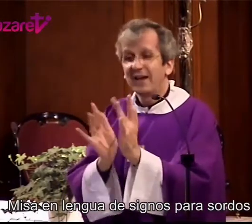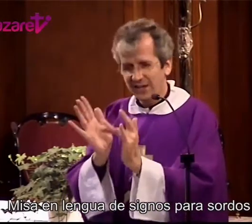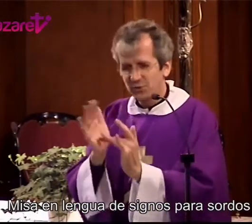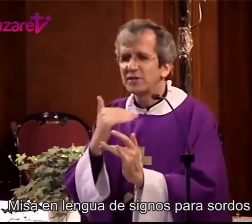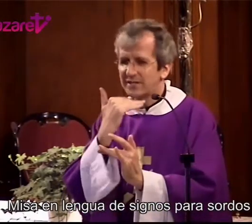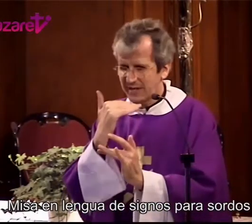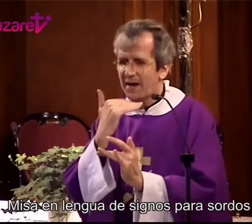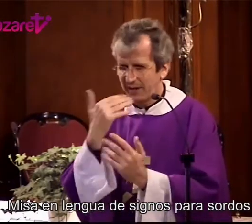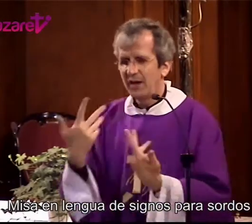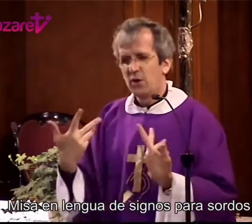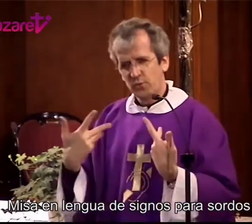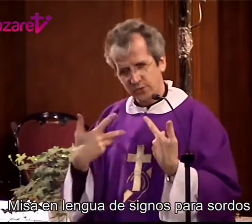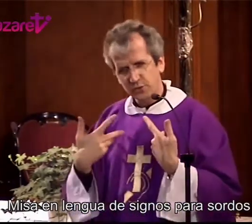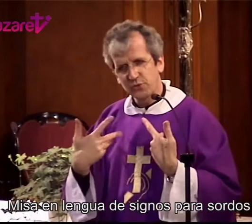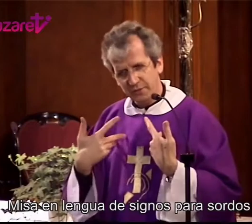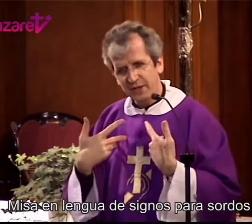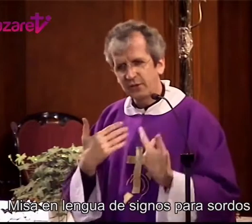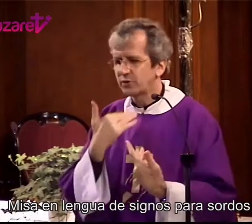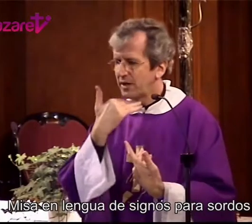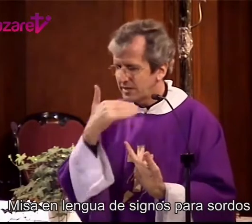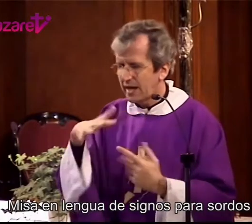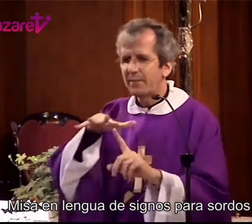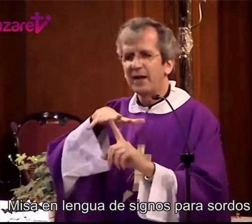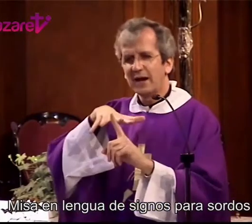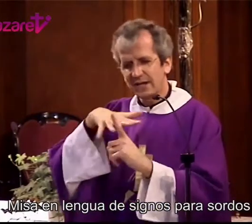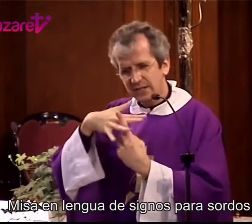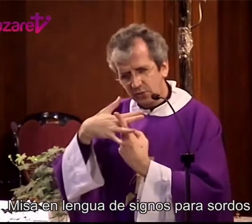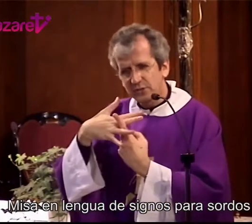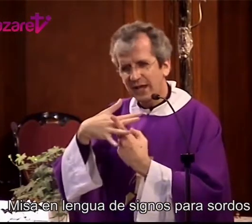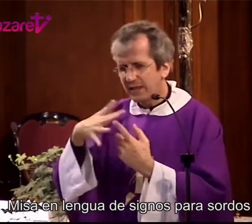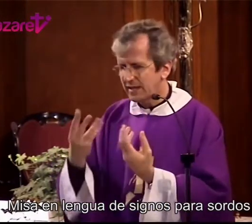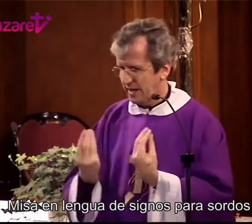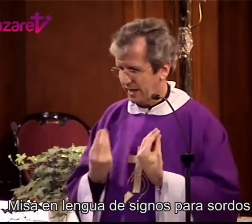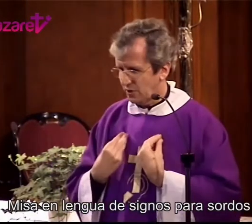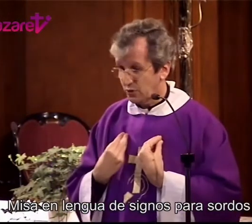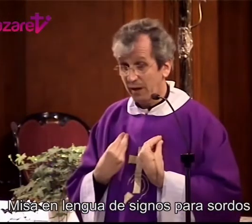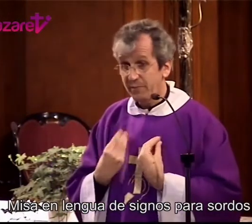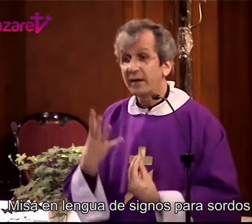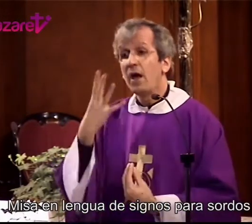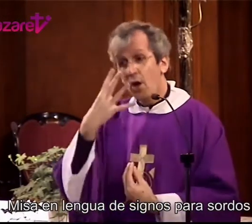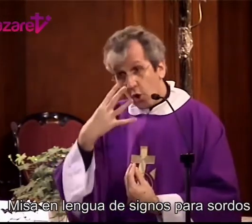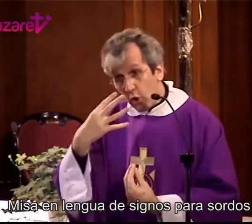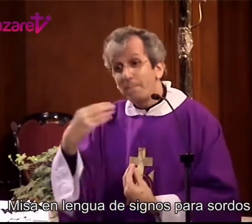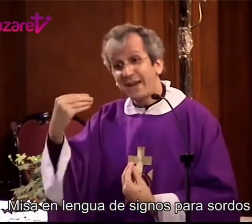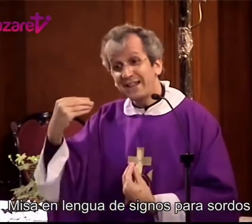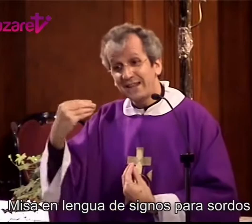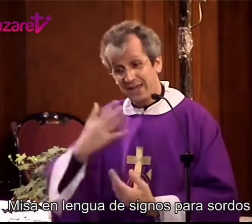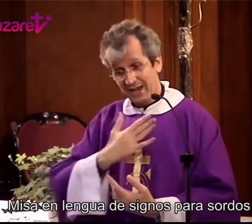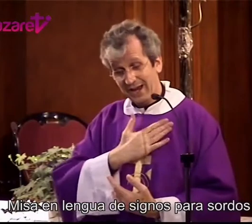Jesús sabe nuestros sufrimientos, sabe las circunstancias que nos toca vivir, comprende cada